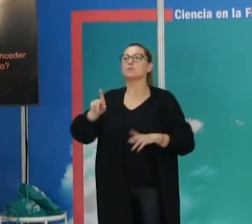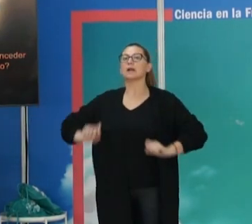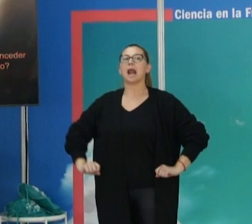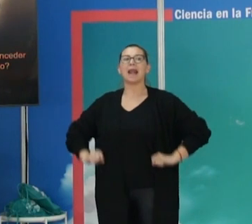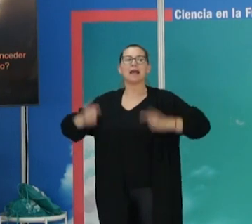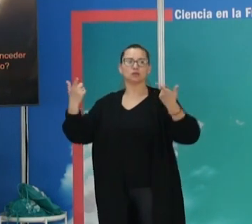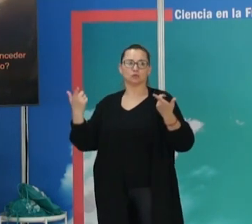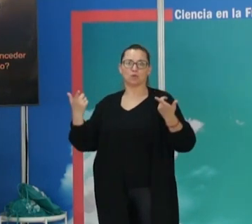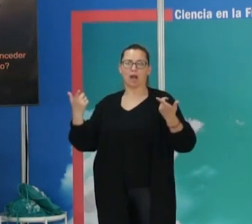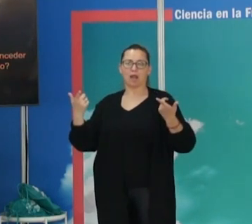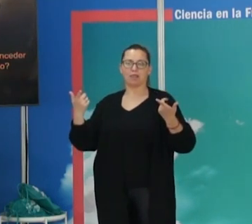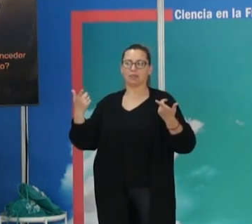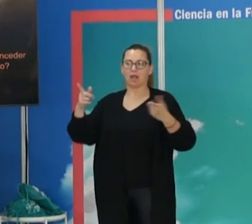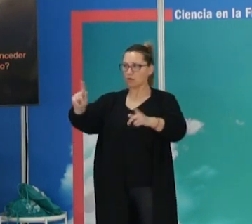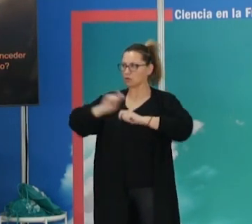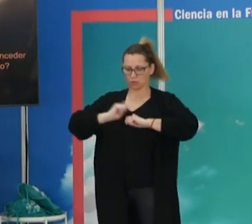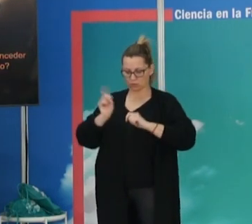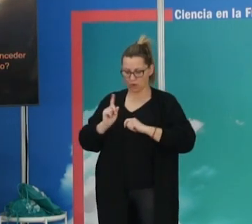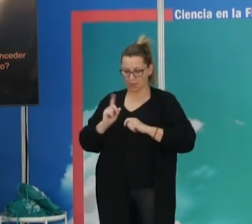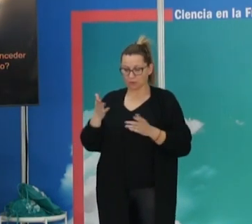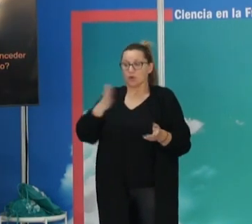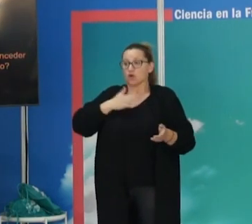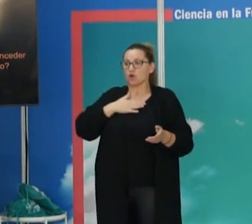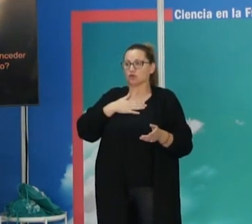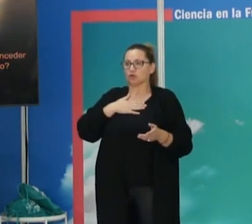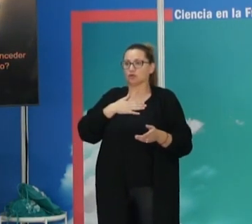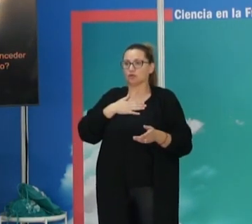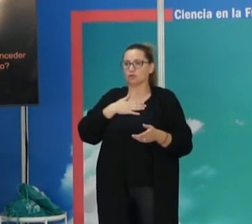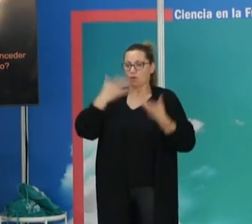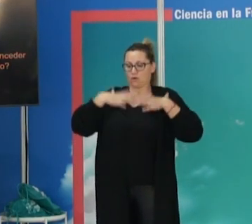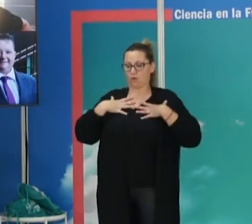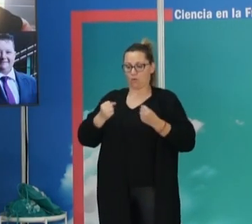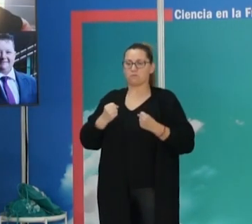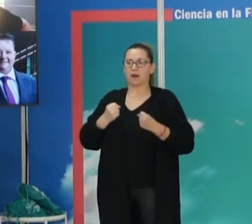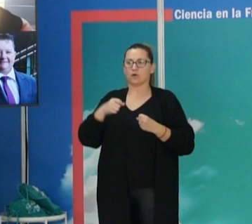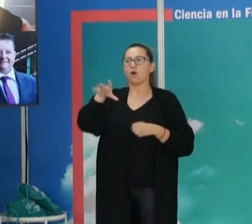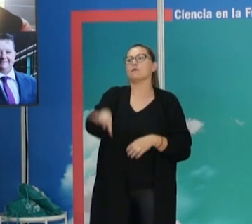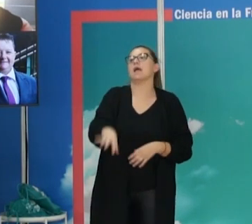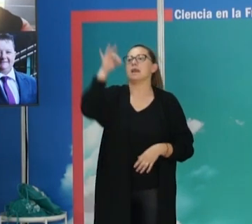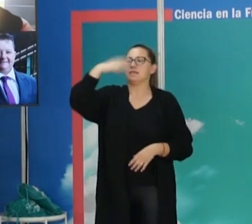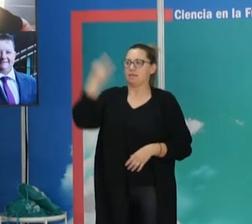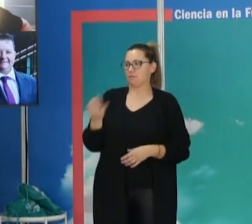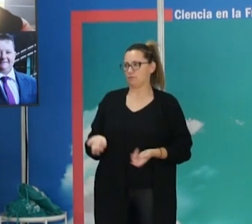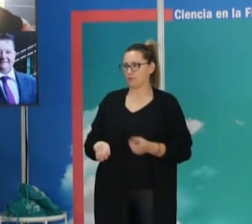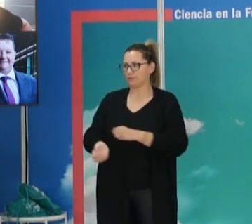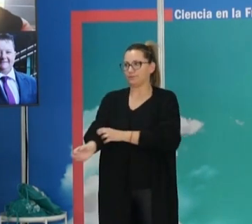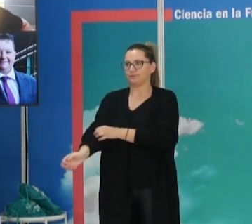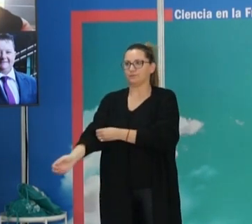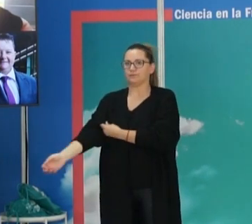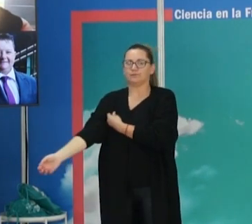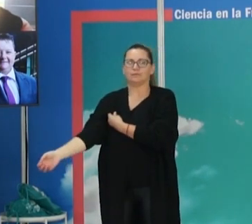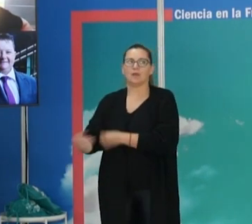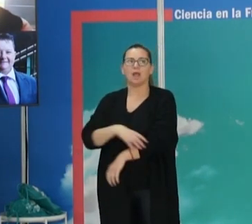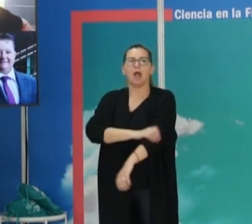mostrando. Es una decisión que se adopta sobre otros criterios que no son estrictamente biológicos. Obviamente hay